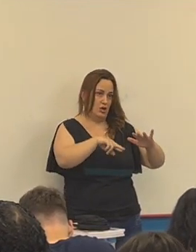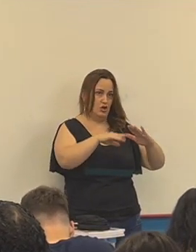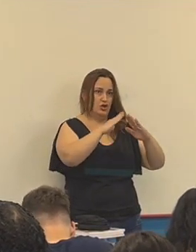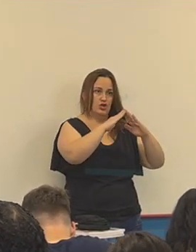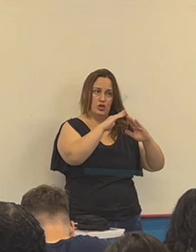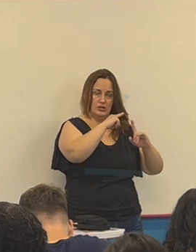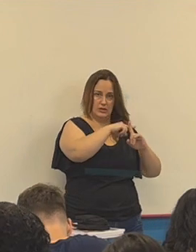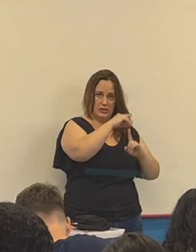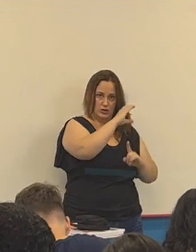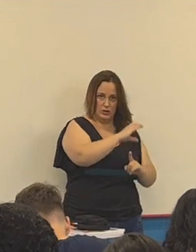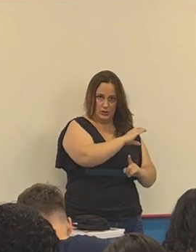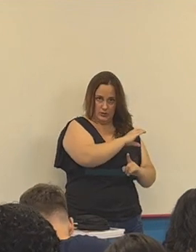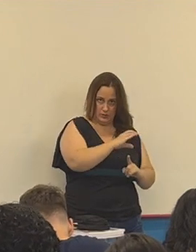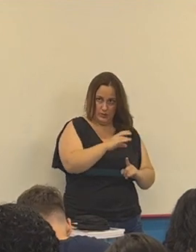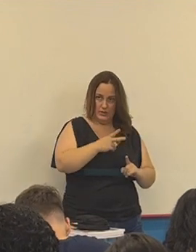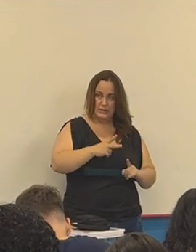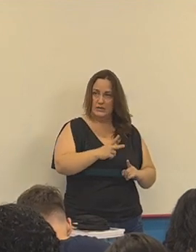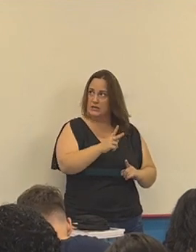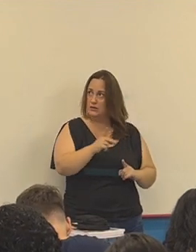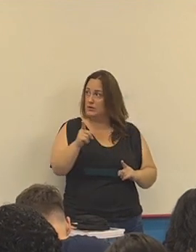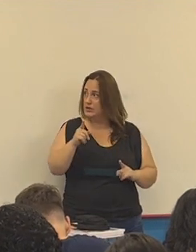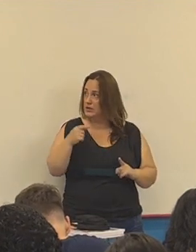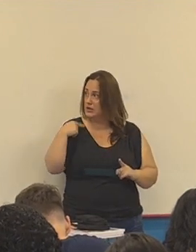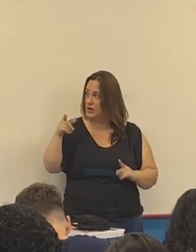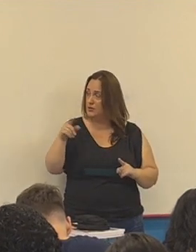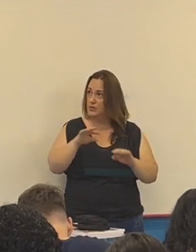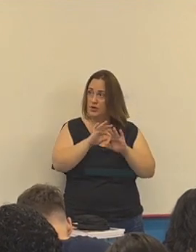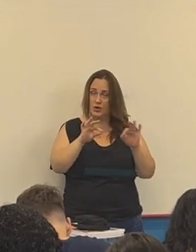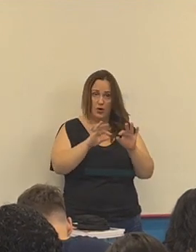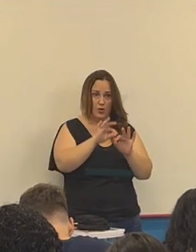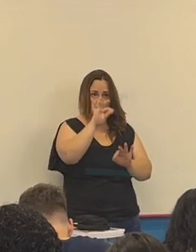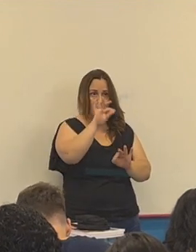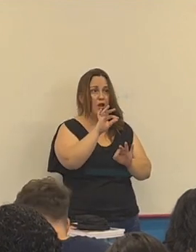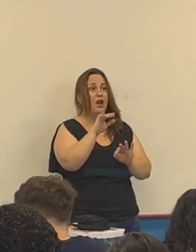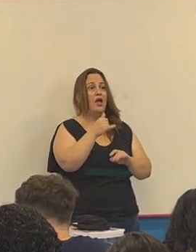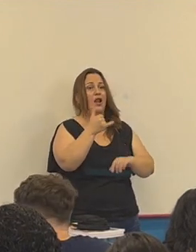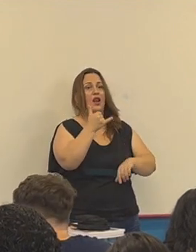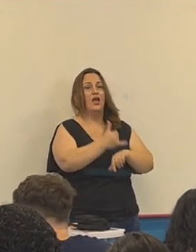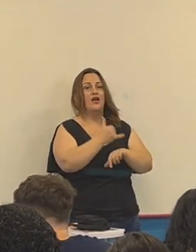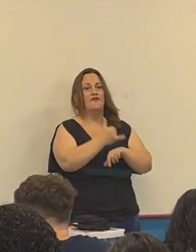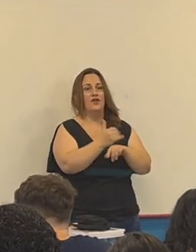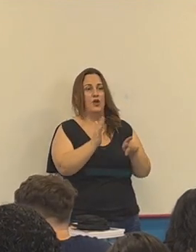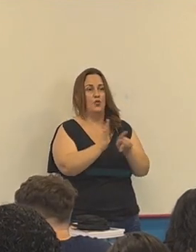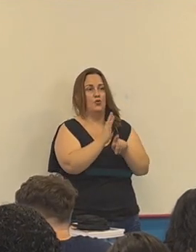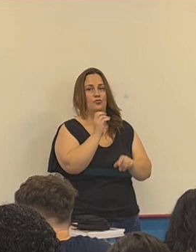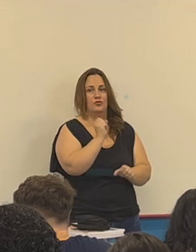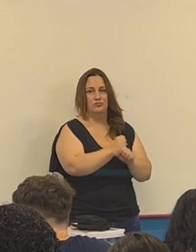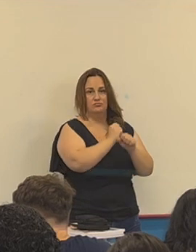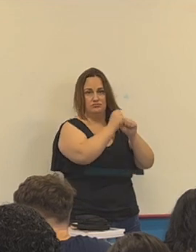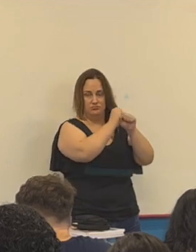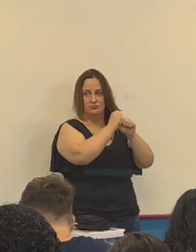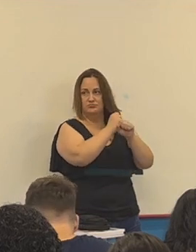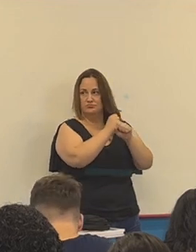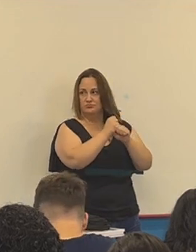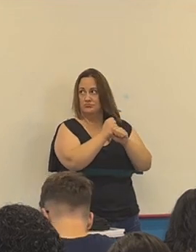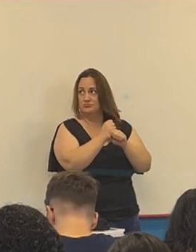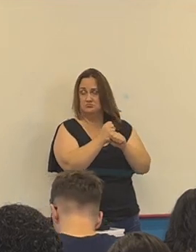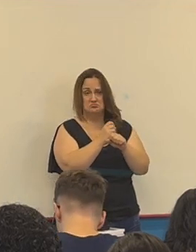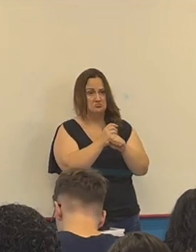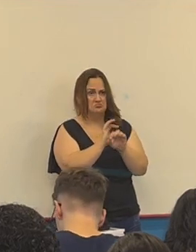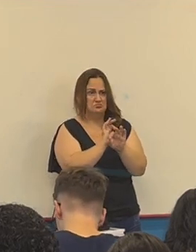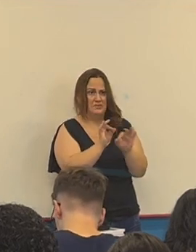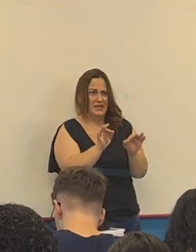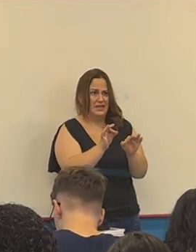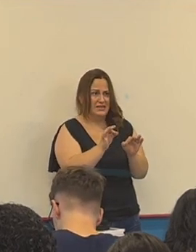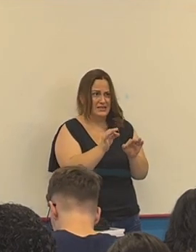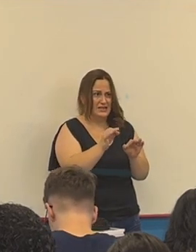religiosa, na maioria das vezes, entendeu? Então, eu coloquei ele numa estrutura de andaime para fazer esse embate de uma estrutura de andaime que é